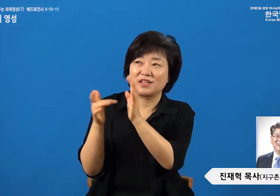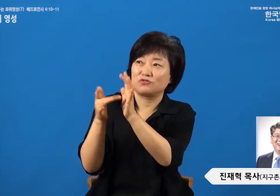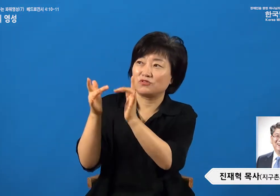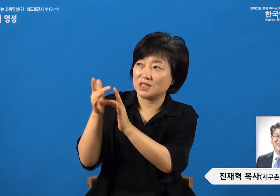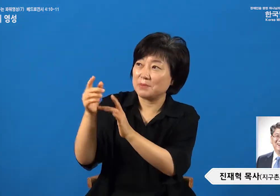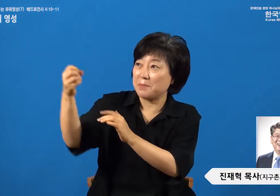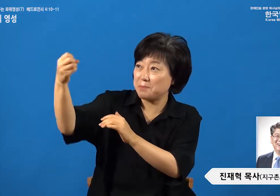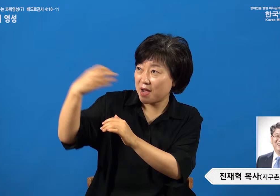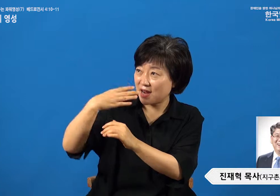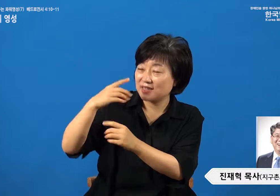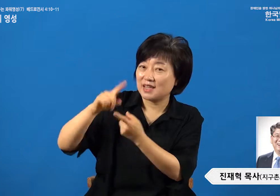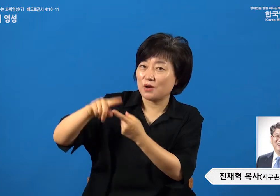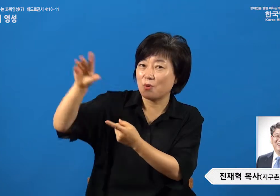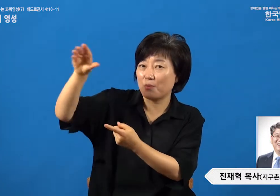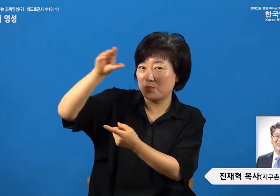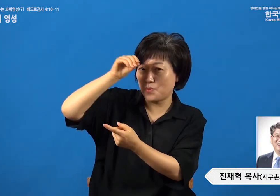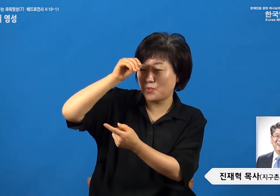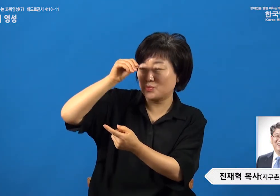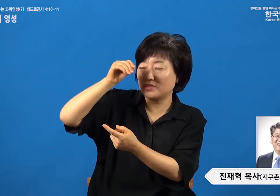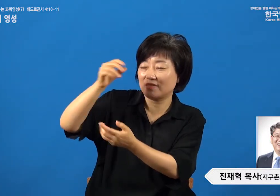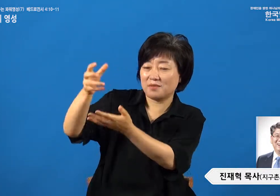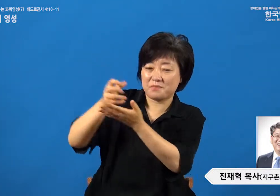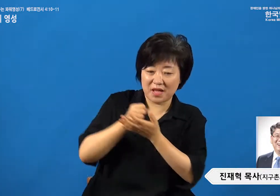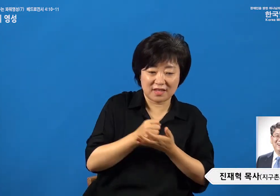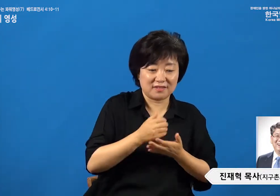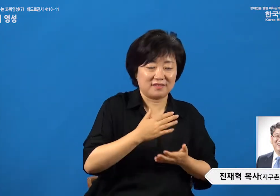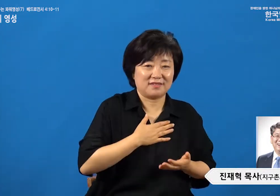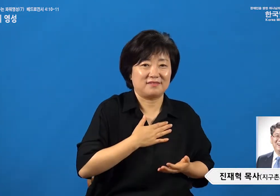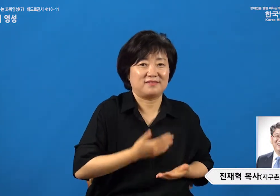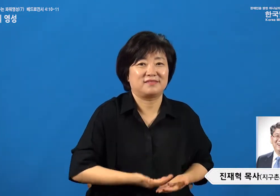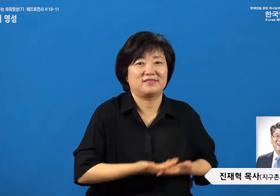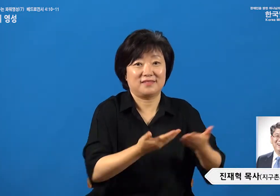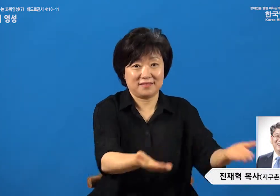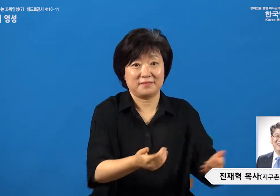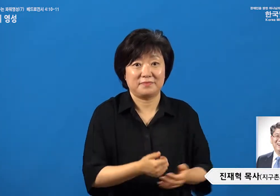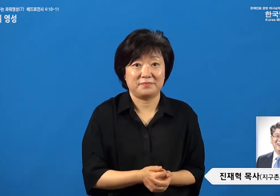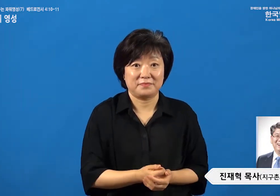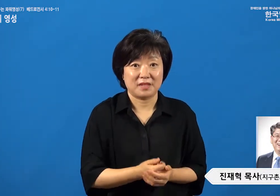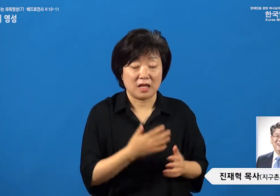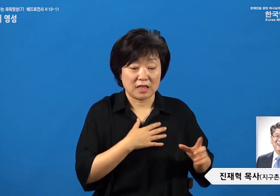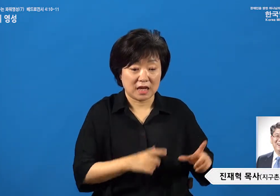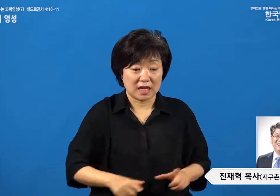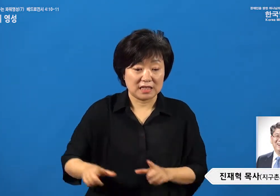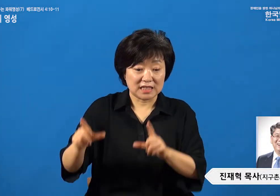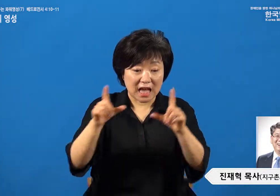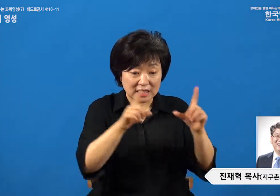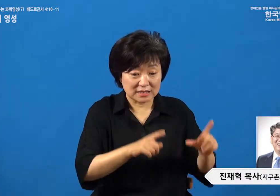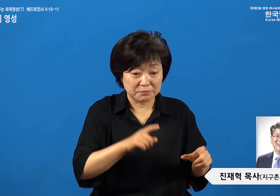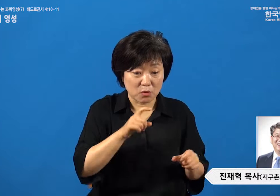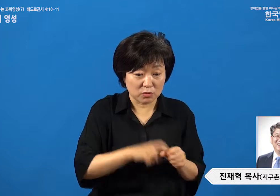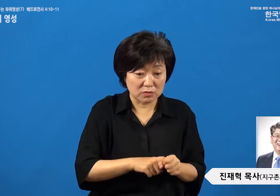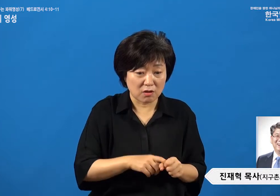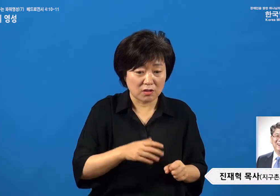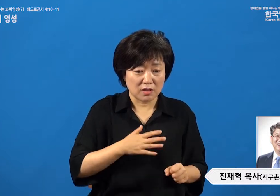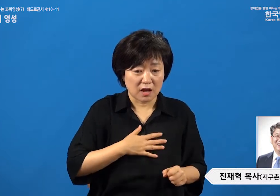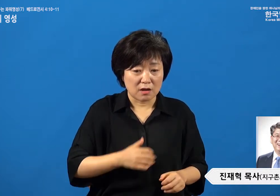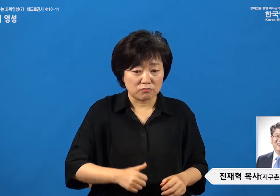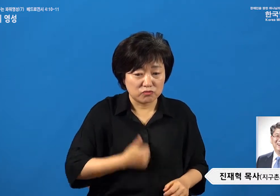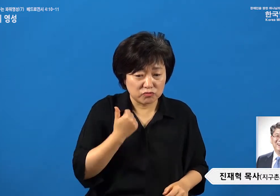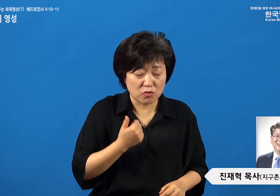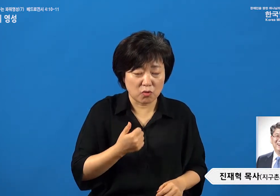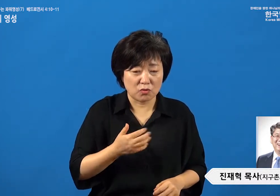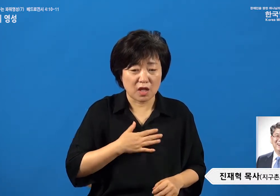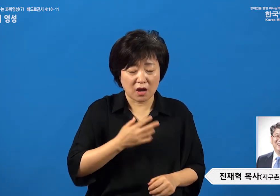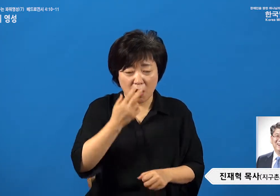우리의 마음에 이 땅에 머무는 우리의 인생의 목적이 섬김이라면, 우리가 분노하고 있는 것들, 우리가 억울해하고